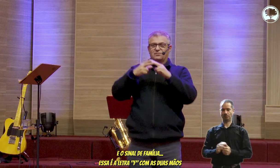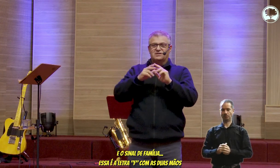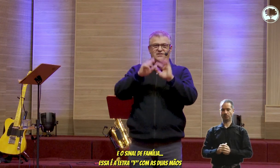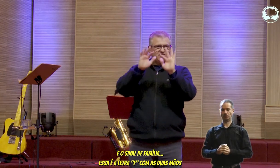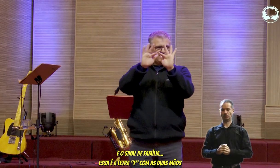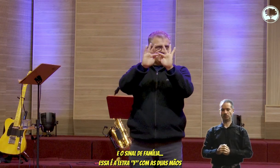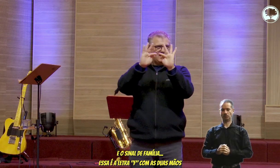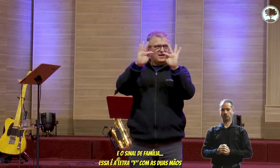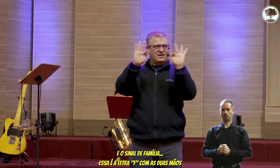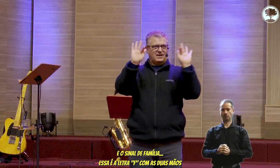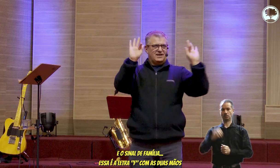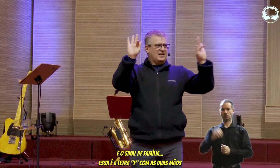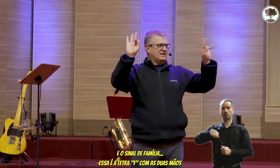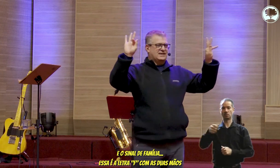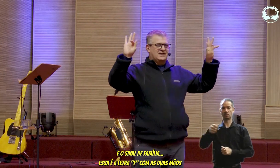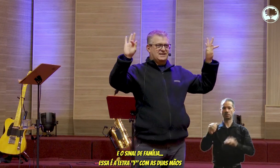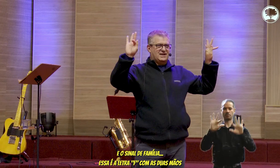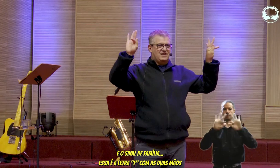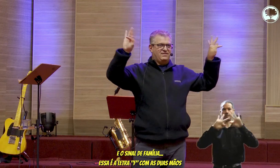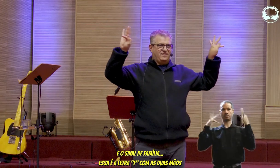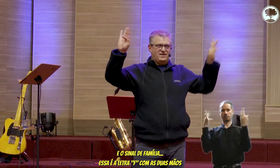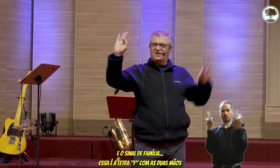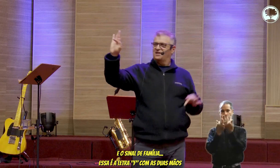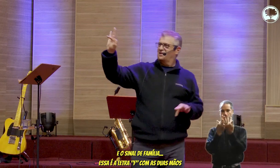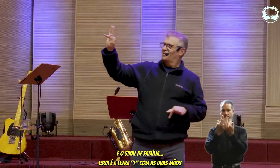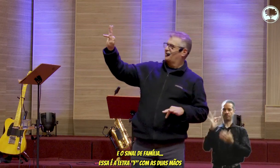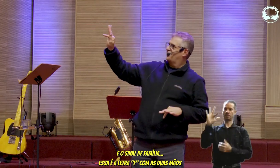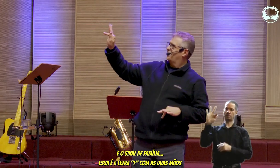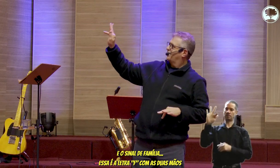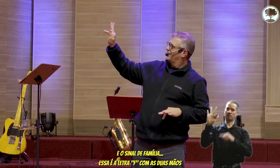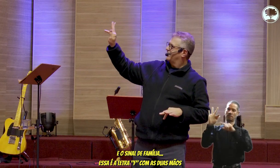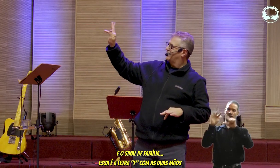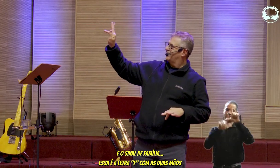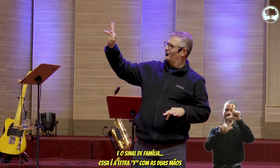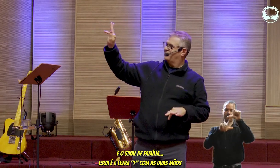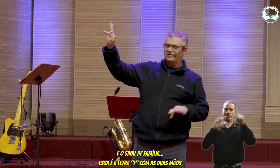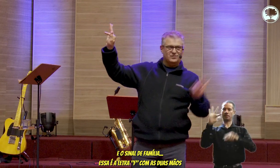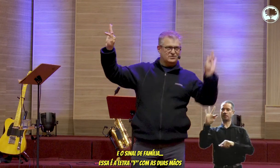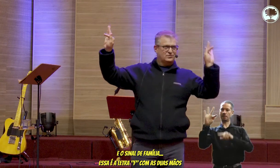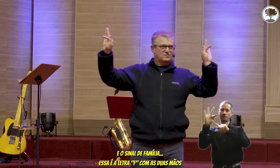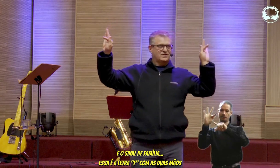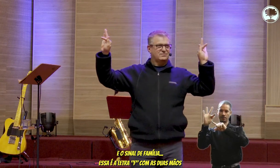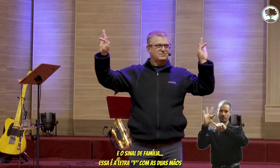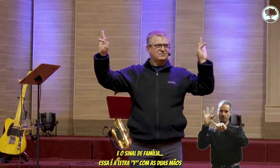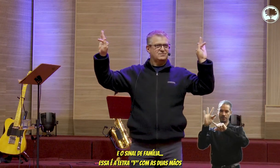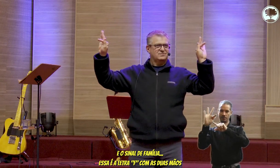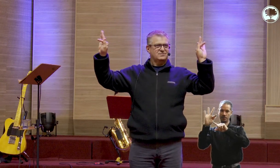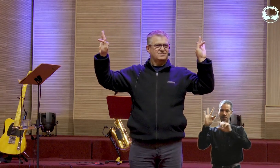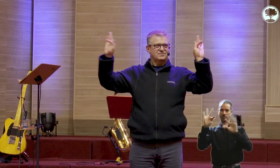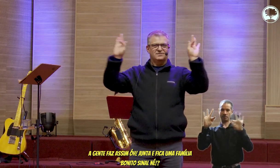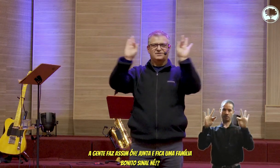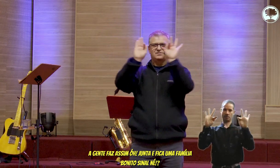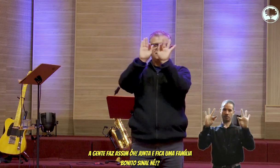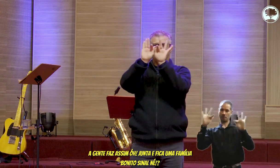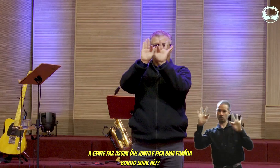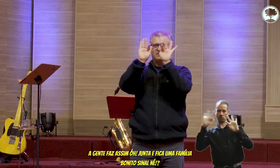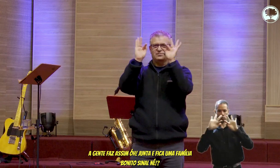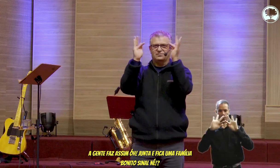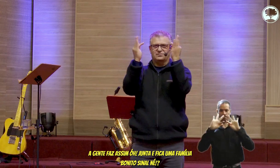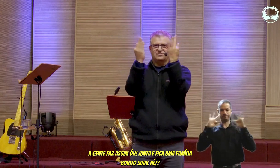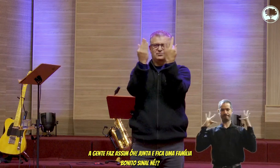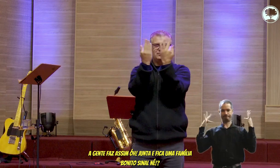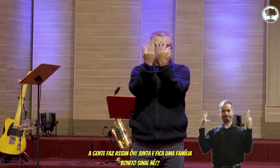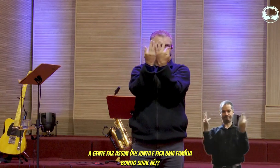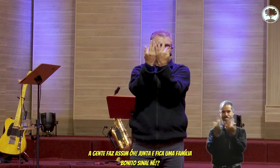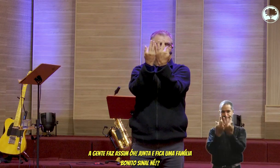E o sinal de família, essa é a letra F, ó, letra F, com as duas mãos, a gente faz assim,